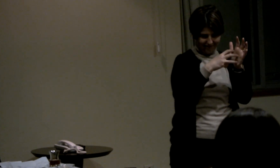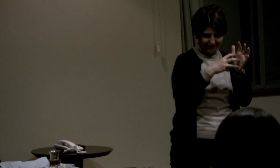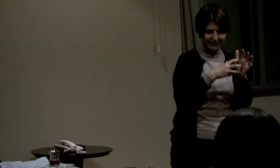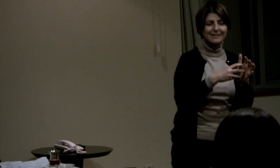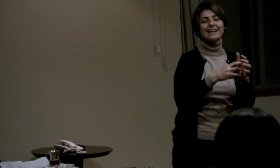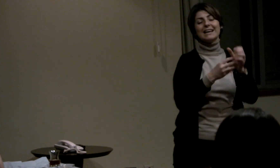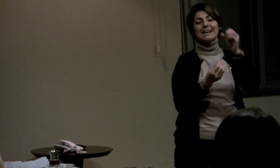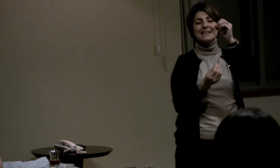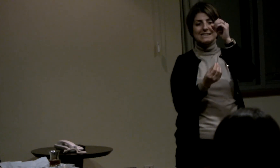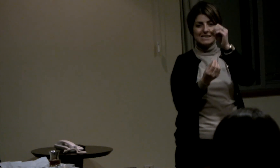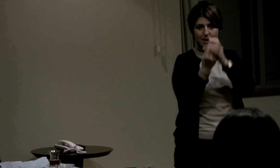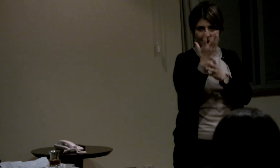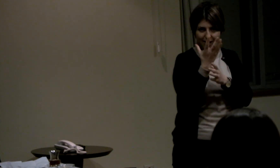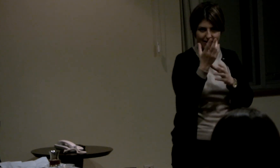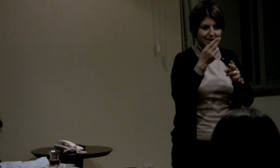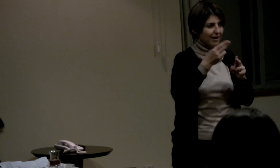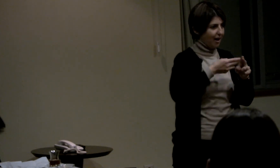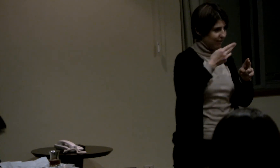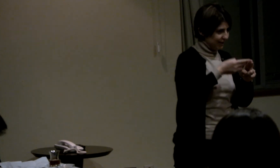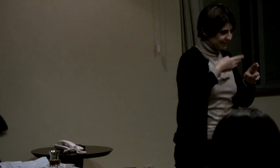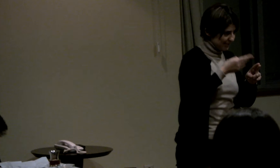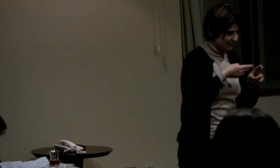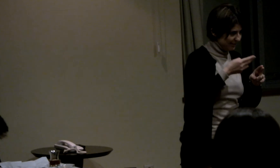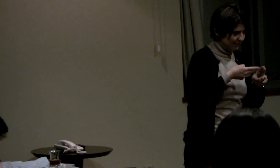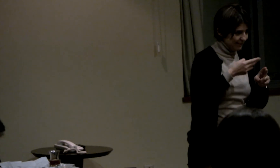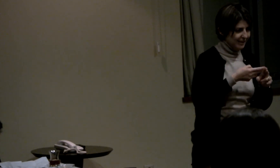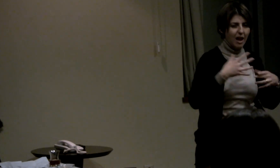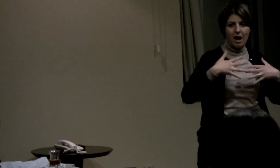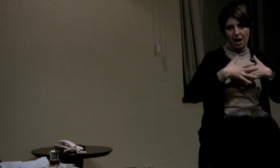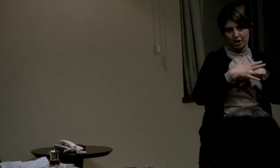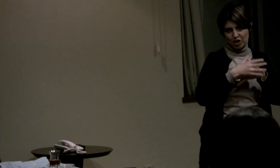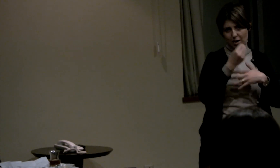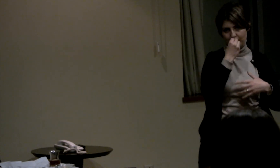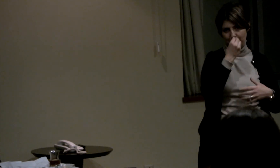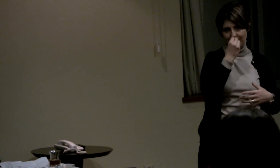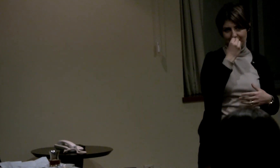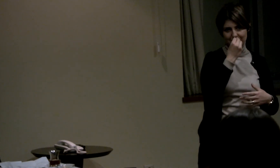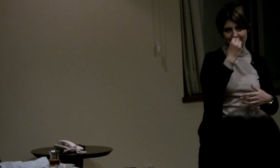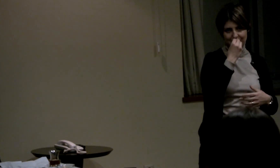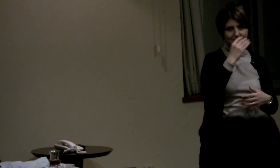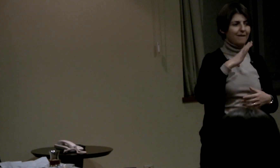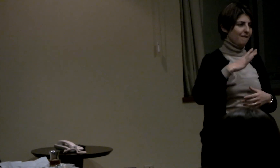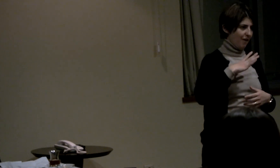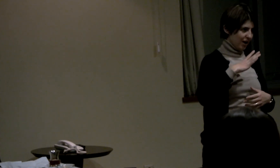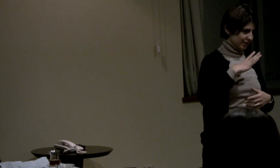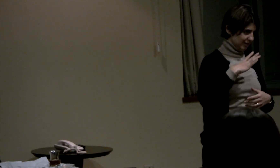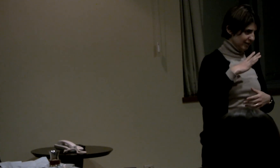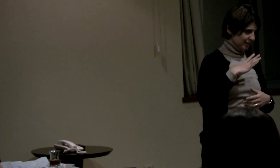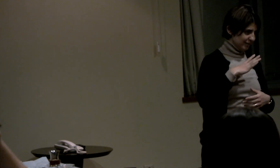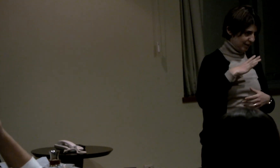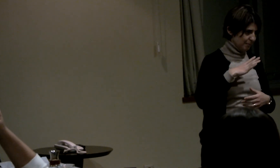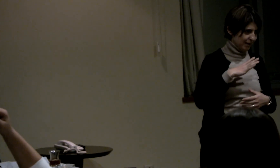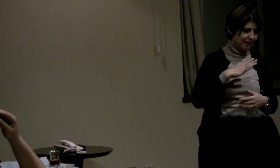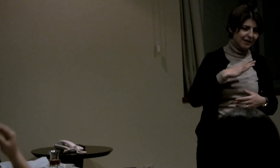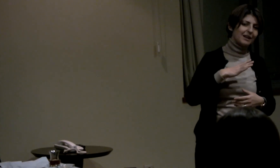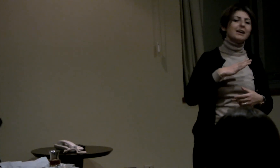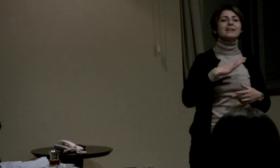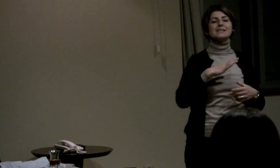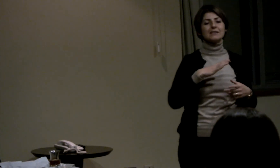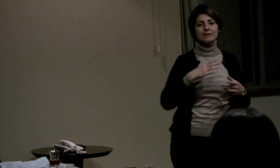evet. Sabah kahvaltısı, akşam yemeği vardı, değil mi? Nasıldı?